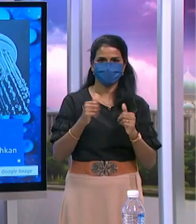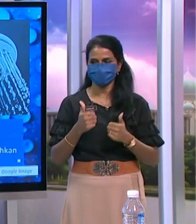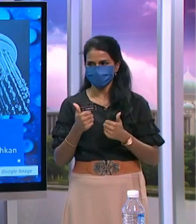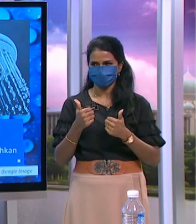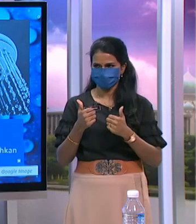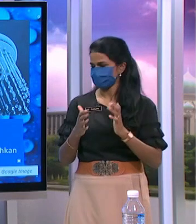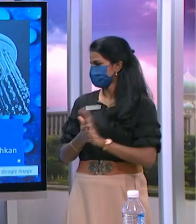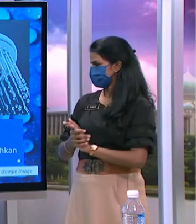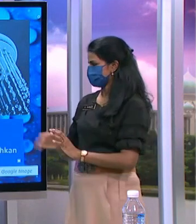Okey? Okey. Alright.